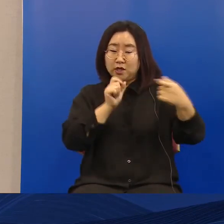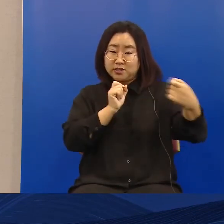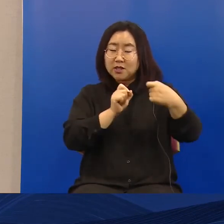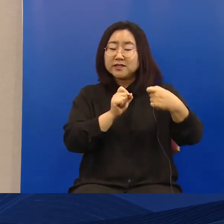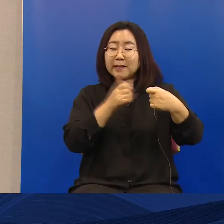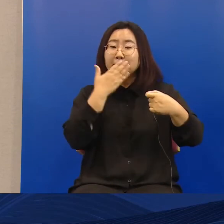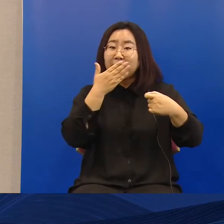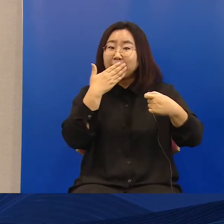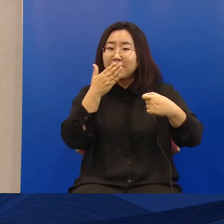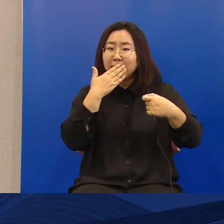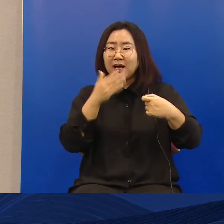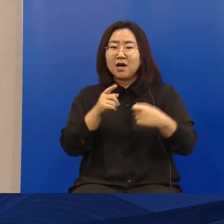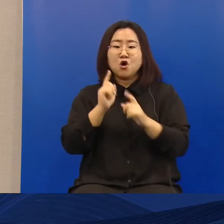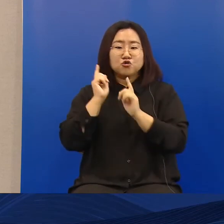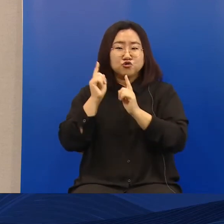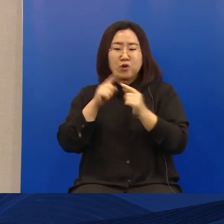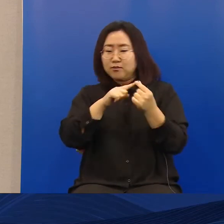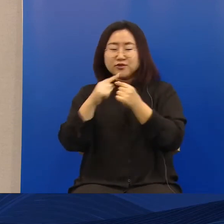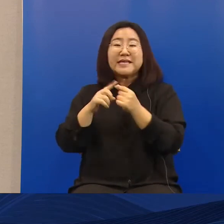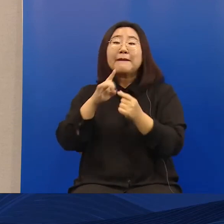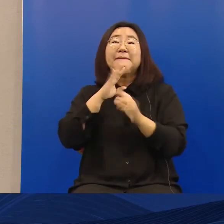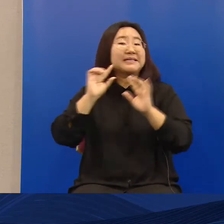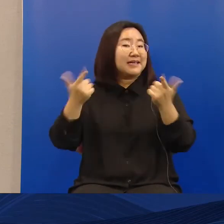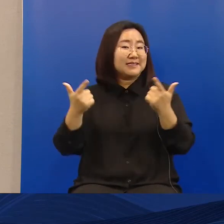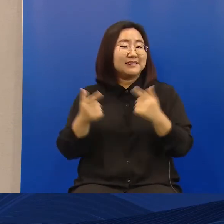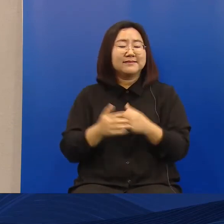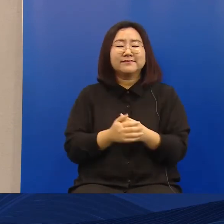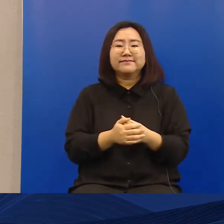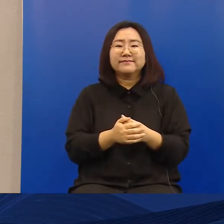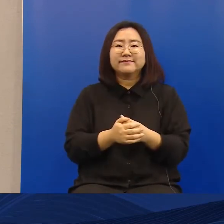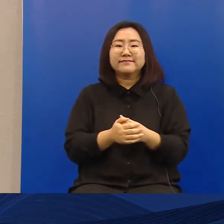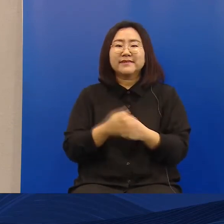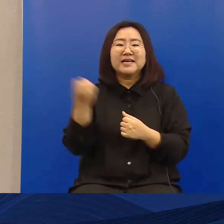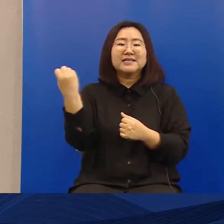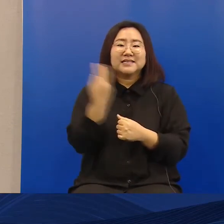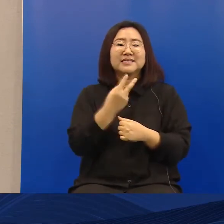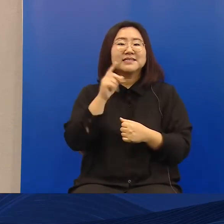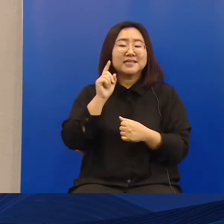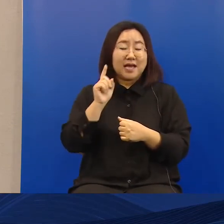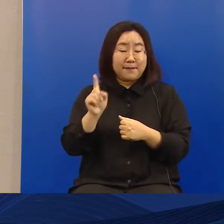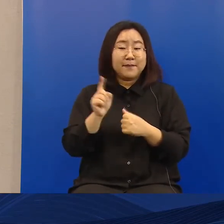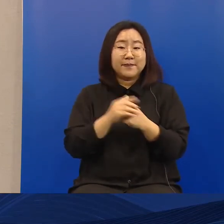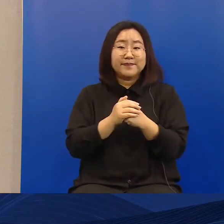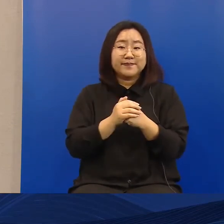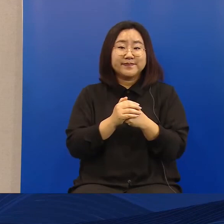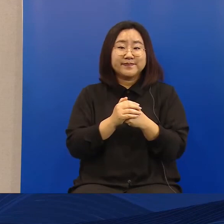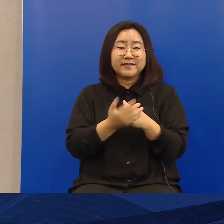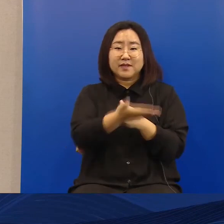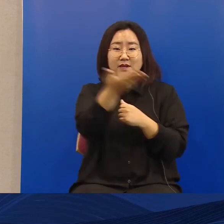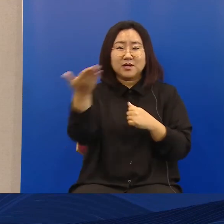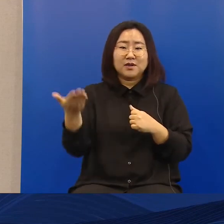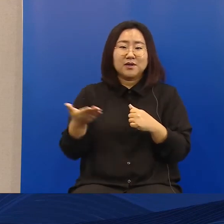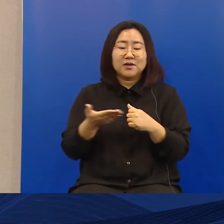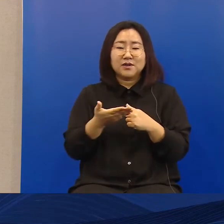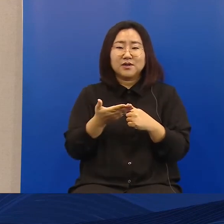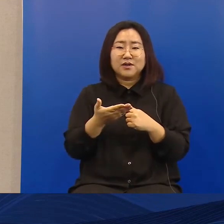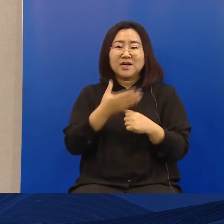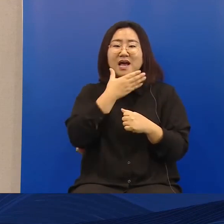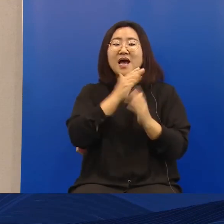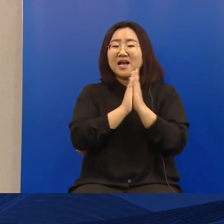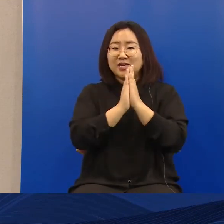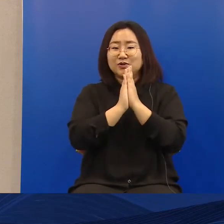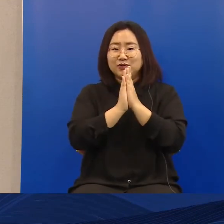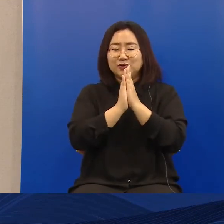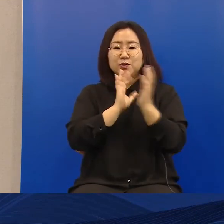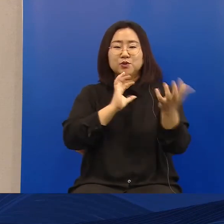수 있어야 됩니다. 구어나 문어뿐만이 아니고요. 네, 다시 한번 여러분들의 행운을